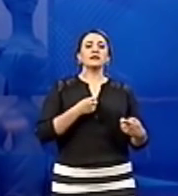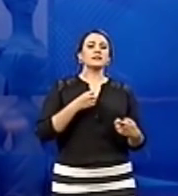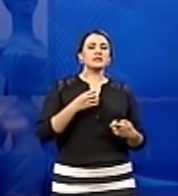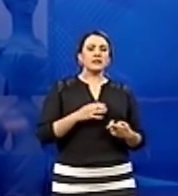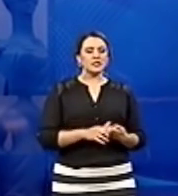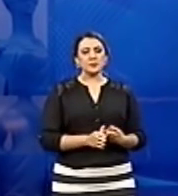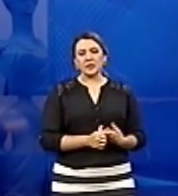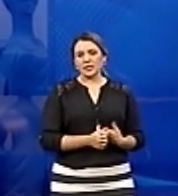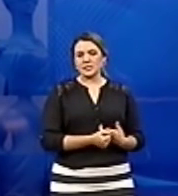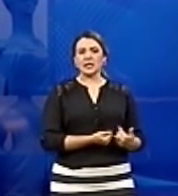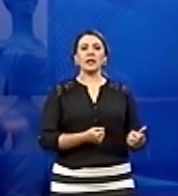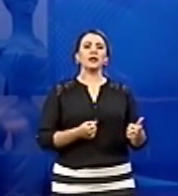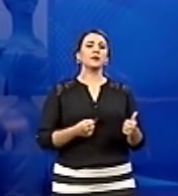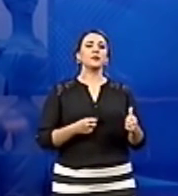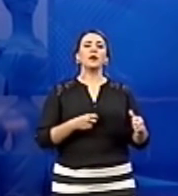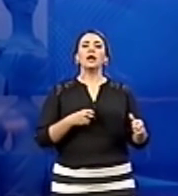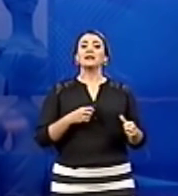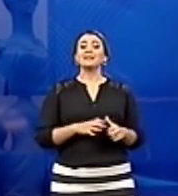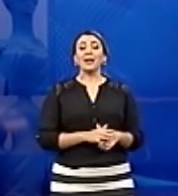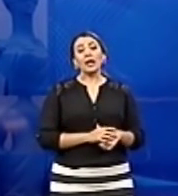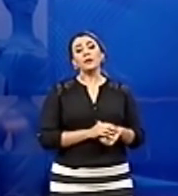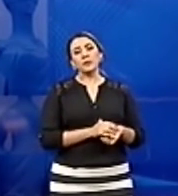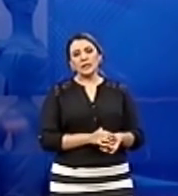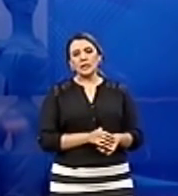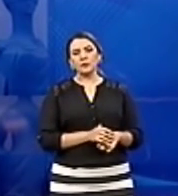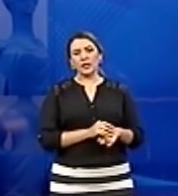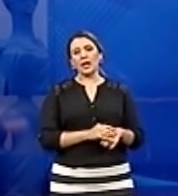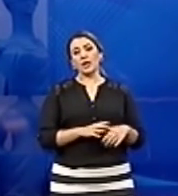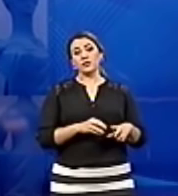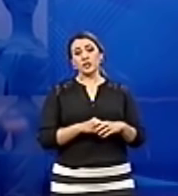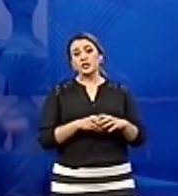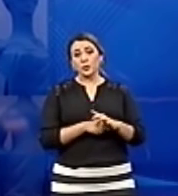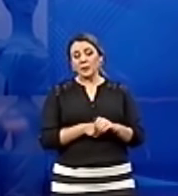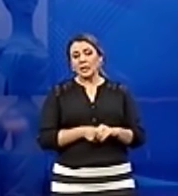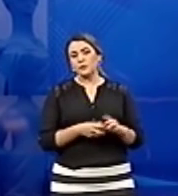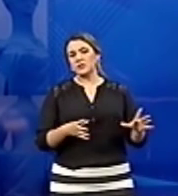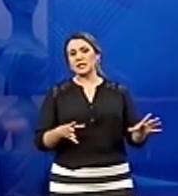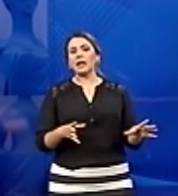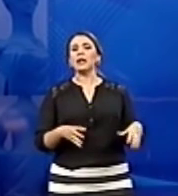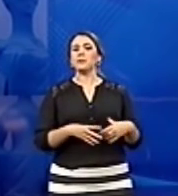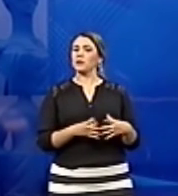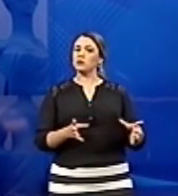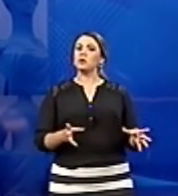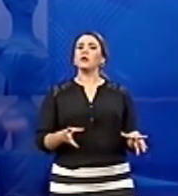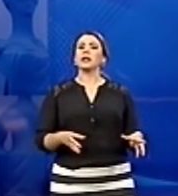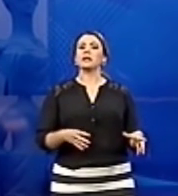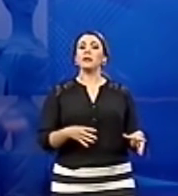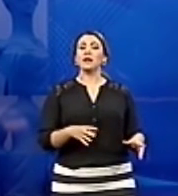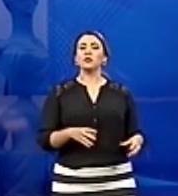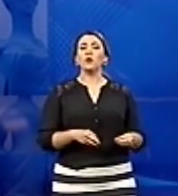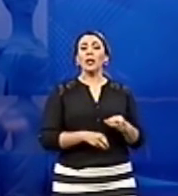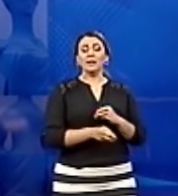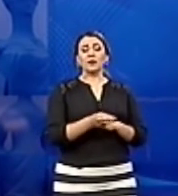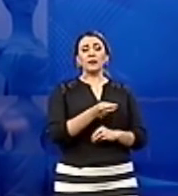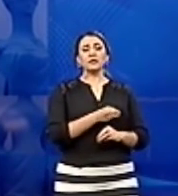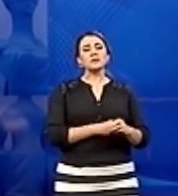férias, 13º, salário mínimo, né? A garantia de um mínimo de salário para todo e qualquer trabalhador. Então, entre os